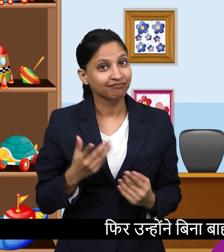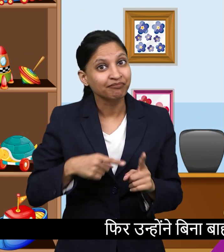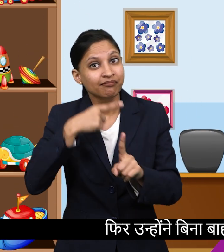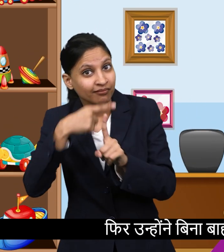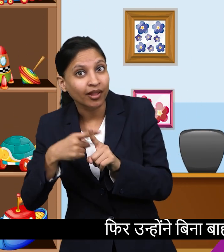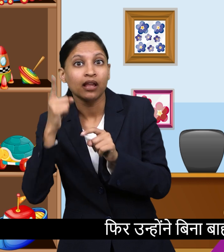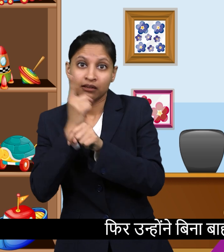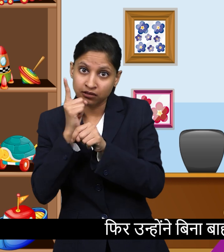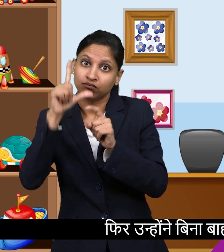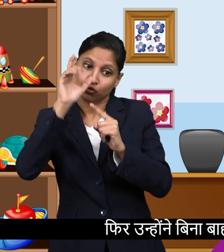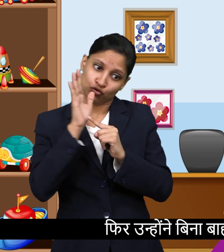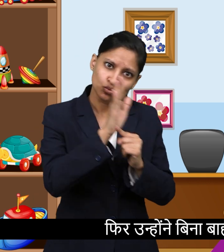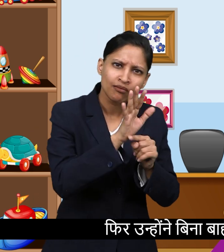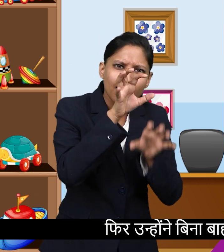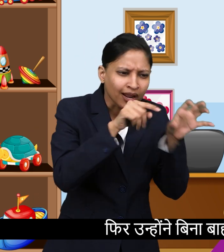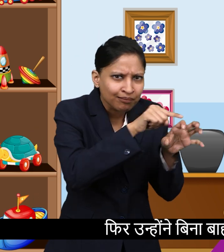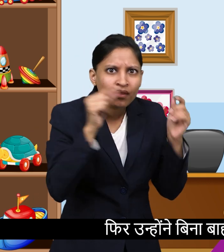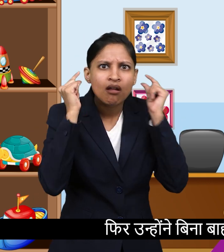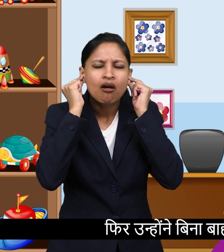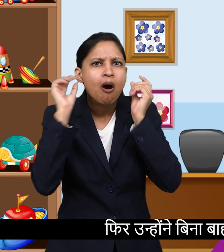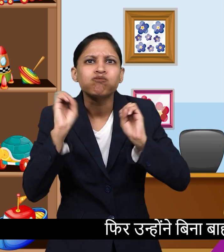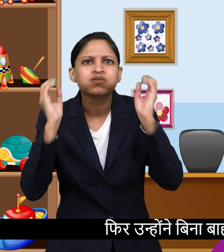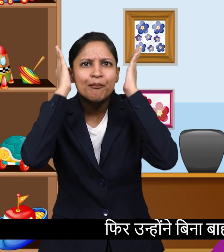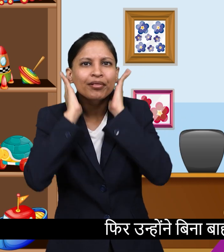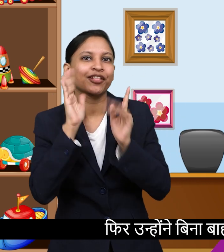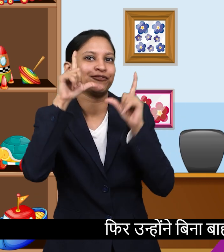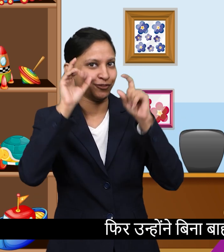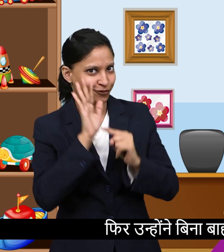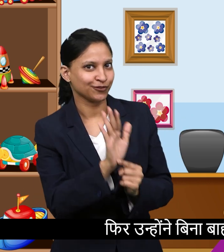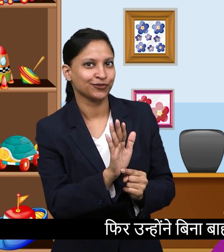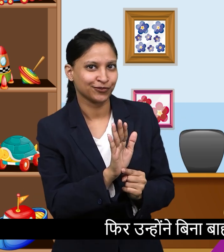फिर उन्होंने बिना बाहरी कान वाले कुछ जानवरों का चित्र दिखाया